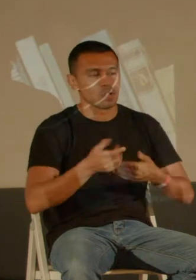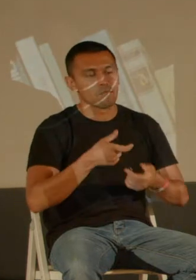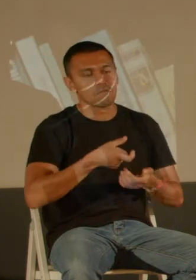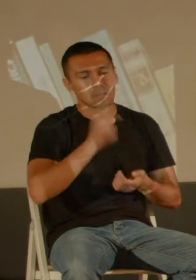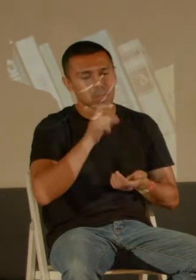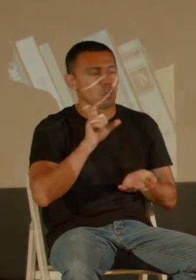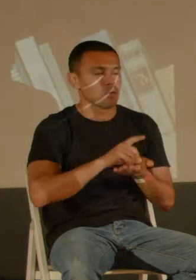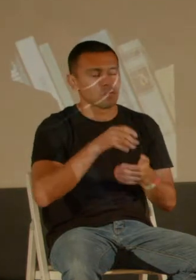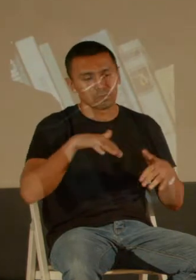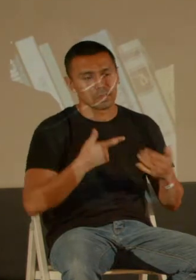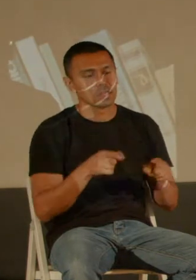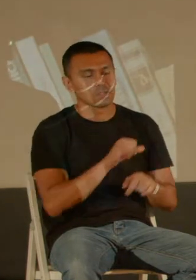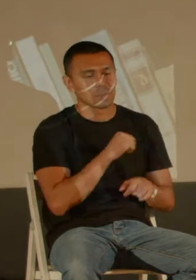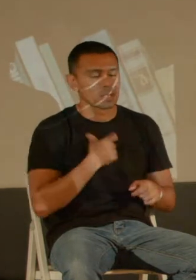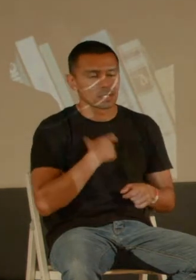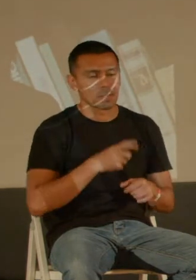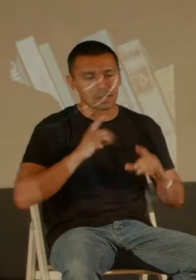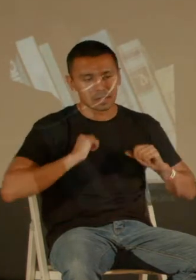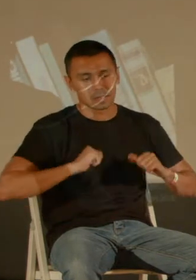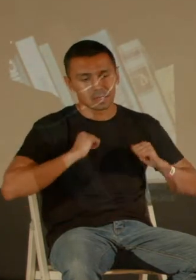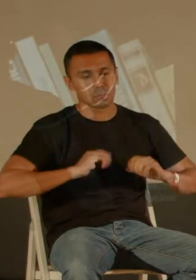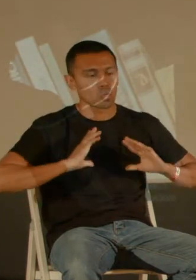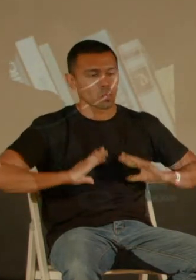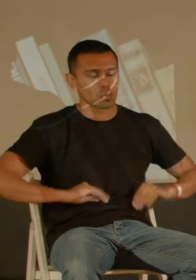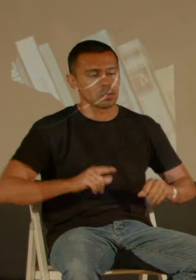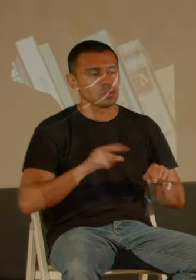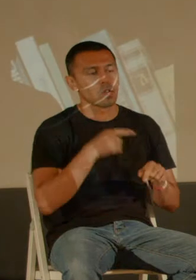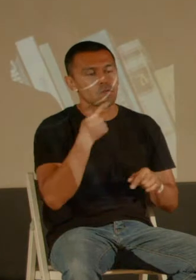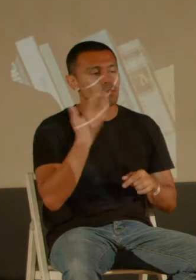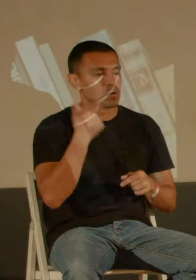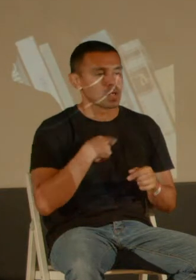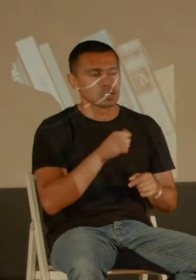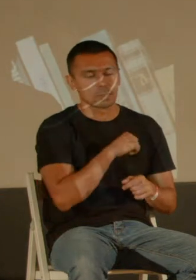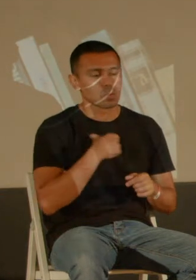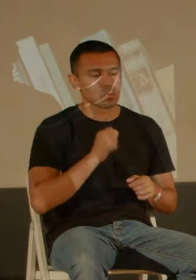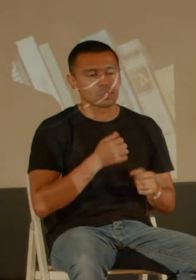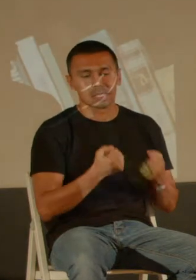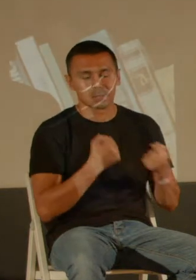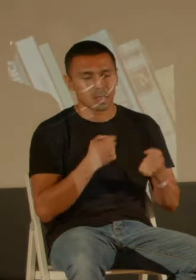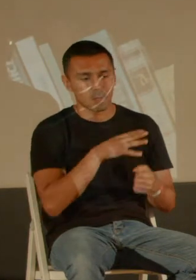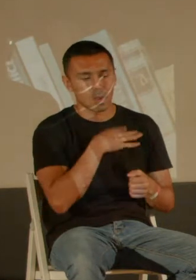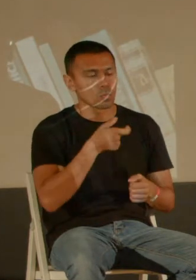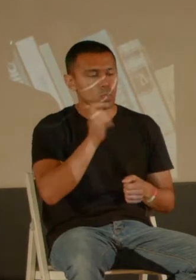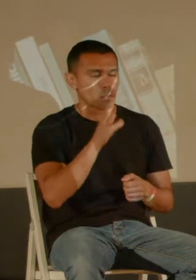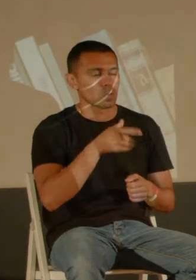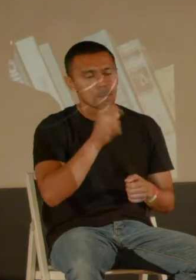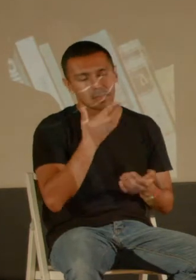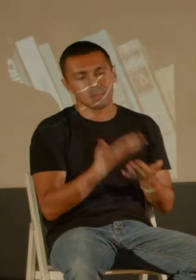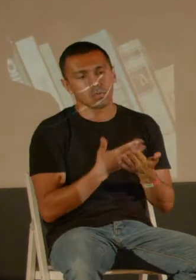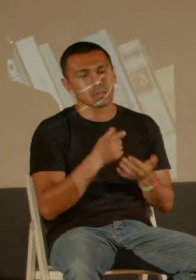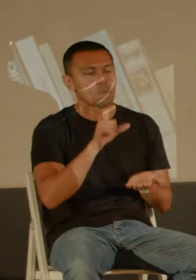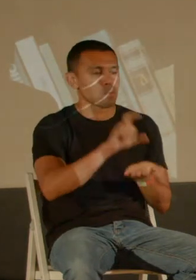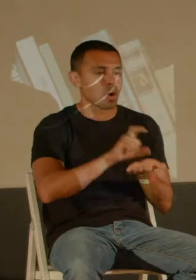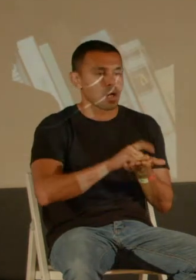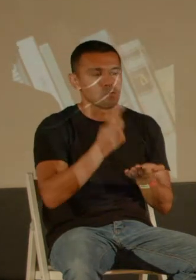вона втомлена. І так вона сама себе заспокоює теж. От коли вона говорить, що я себе можу стримати, я ж там небагато п'ю, я буду пити там один